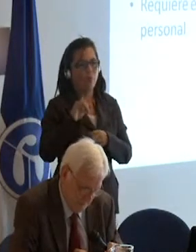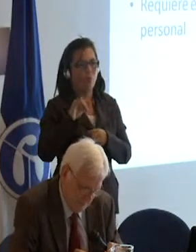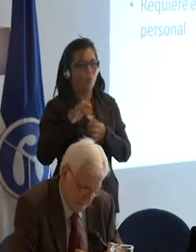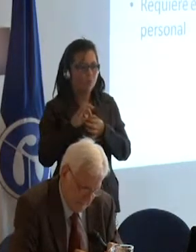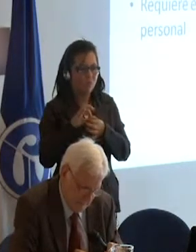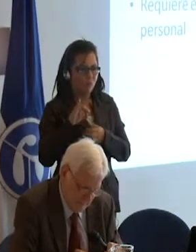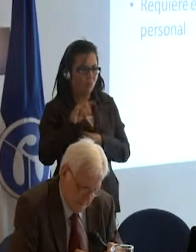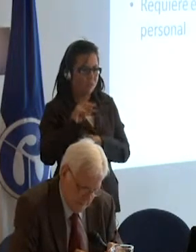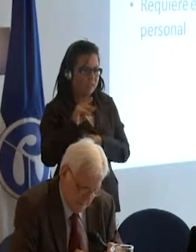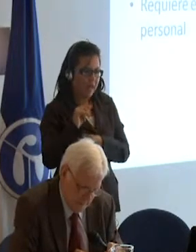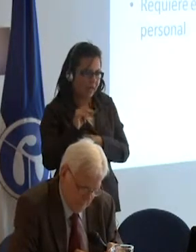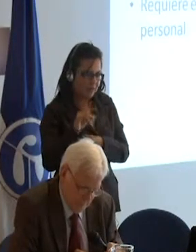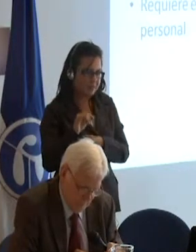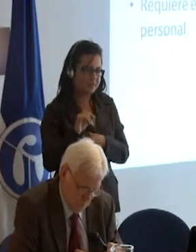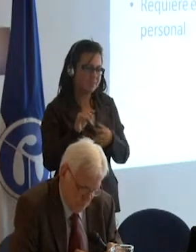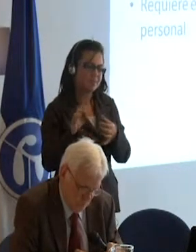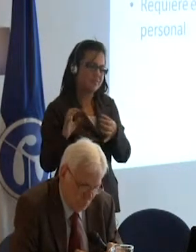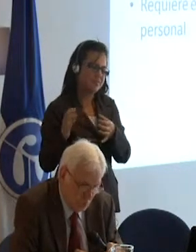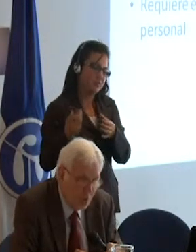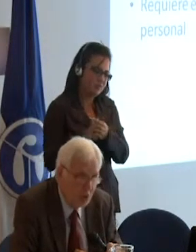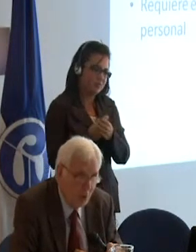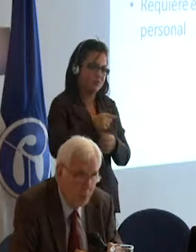escolar.